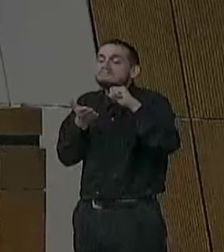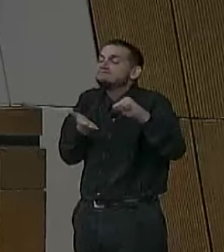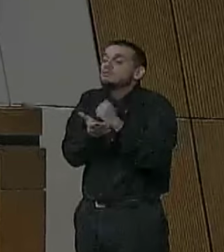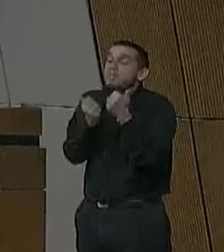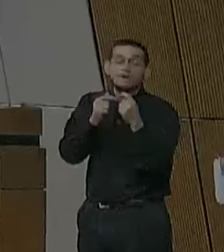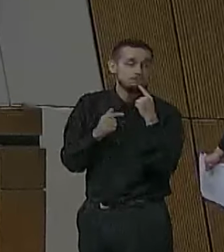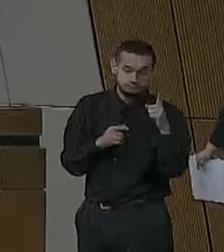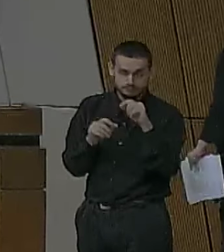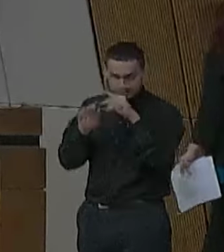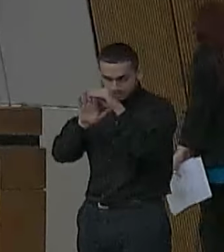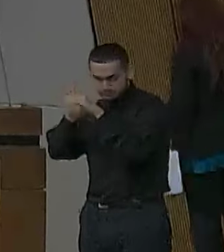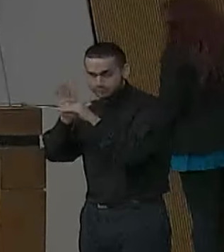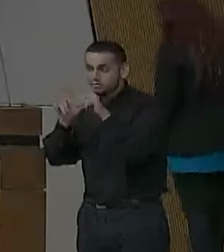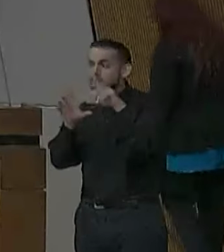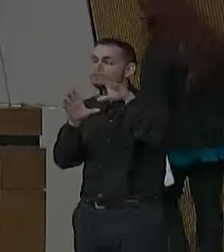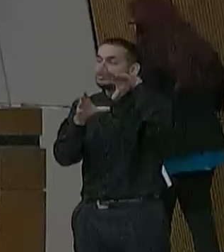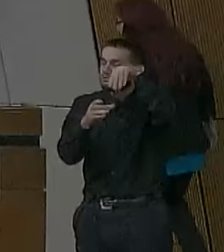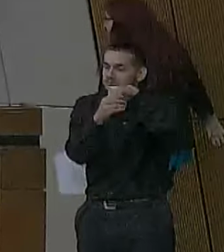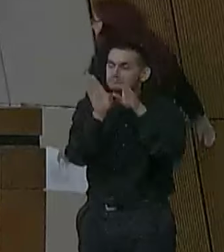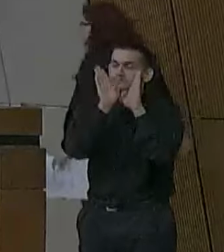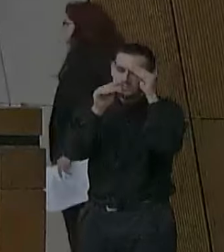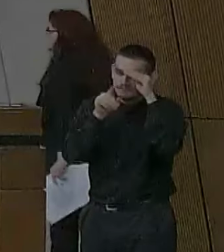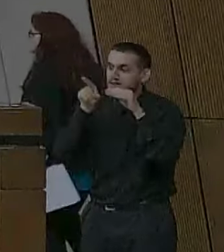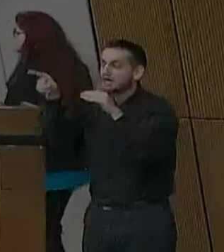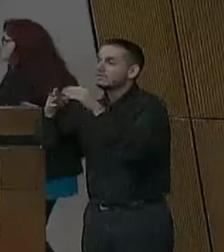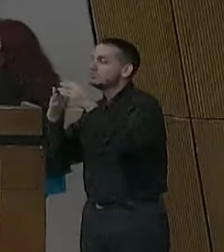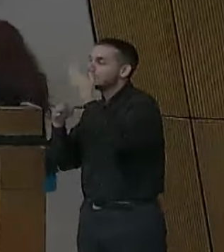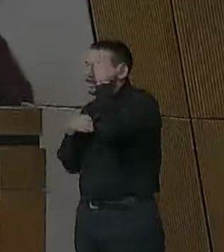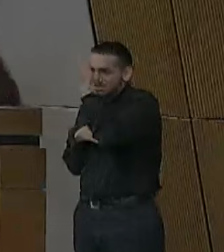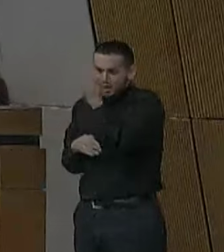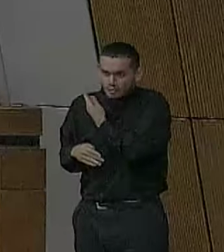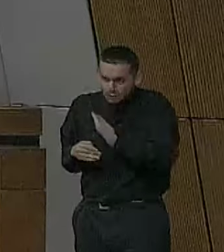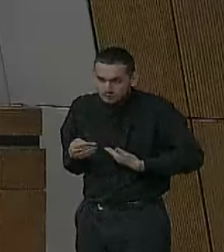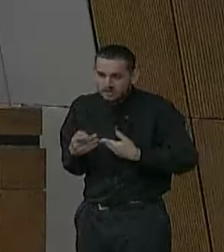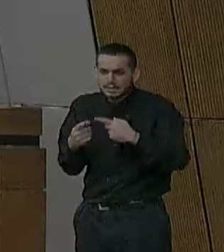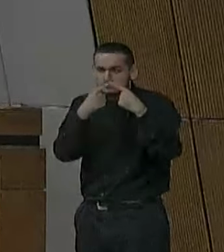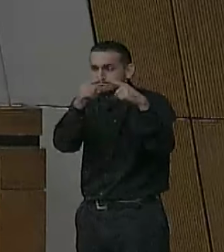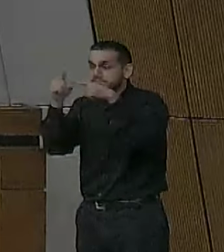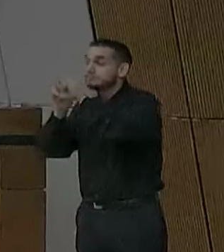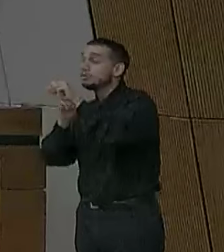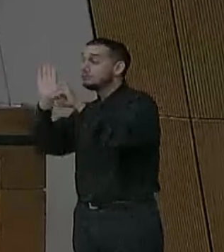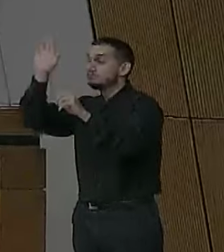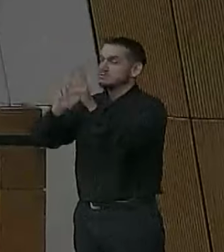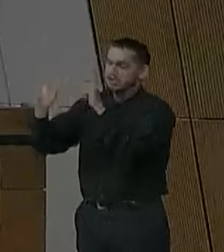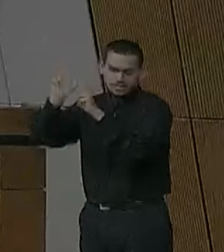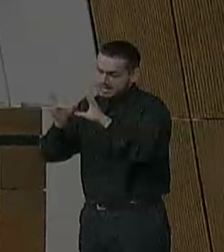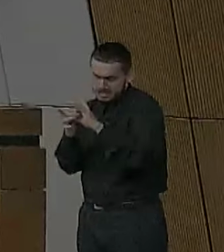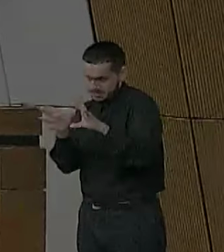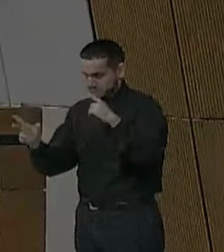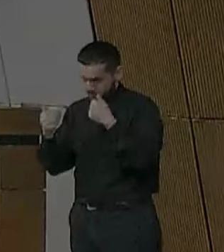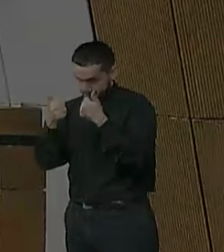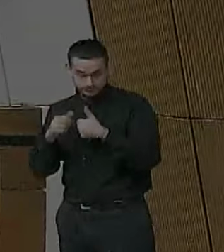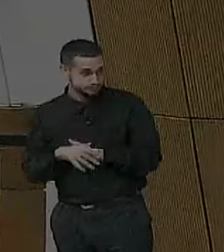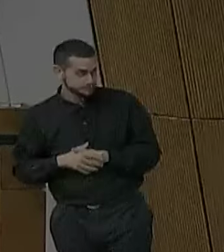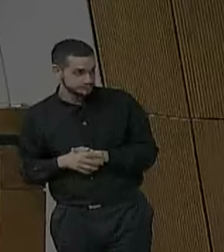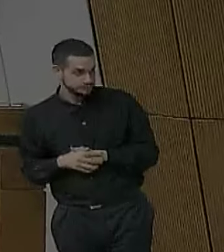entonces que cada sector, que cada persona manifieste su postura, como también ya lo anticipaba Libra. Bueno, en